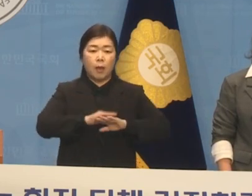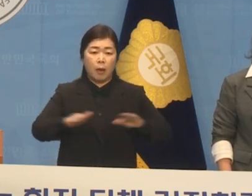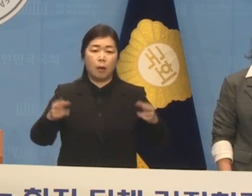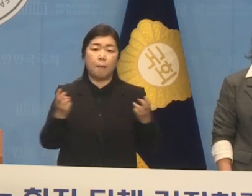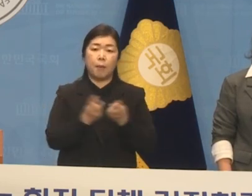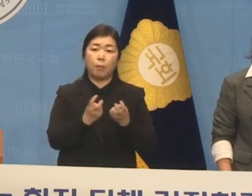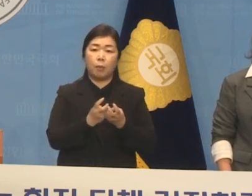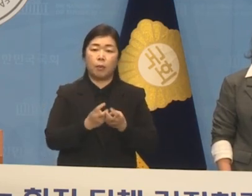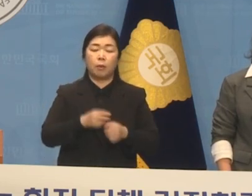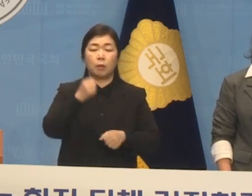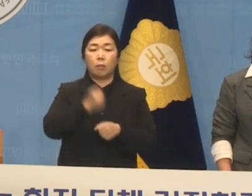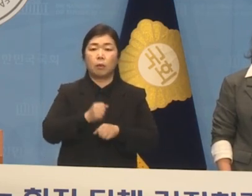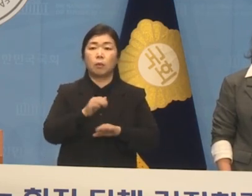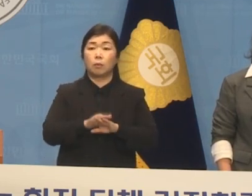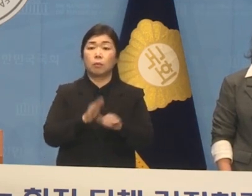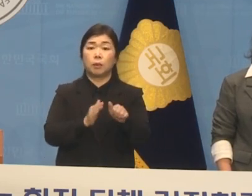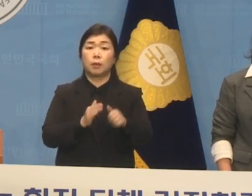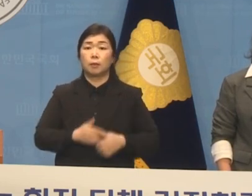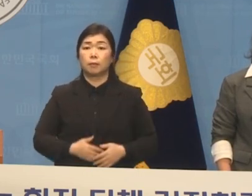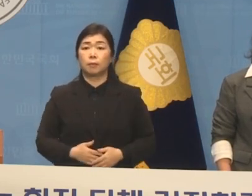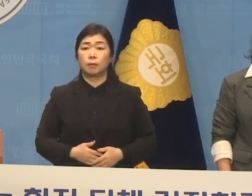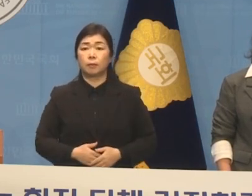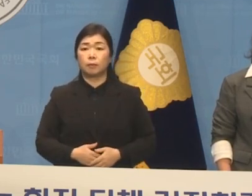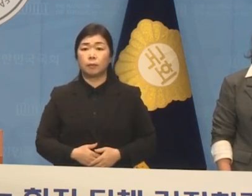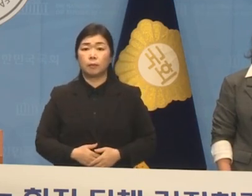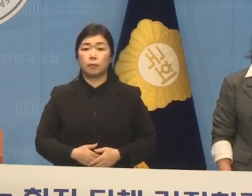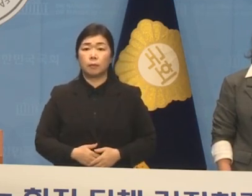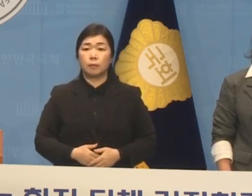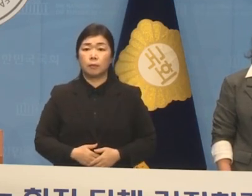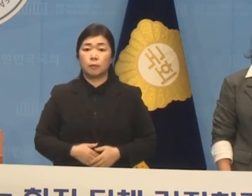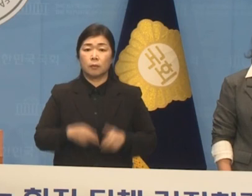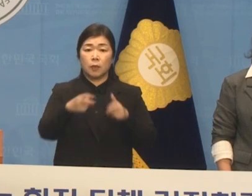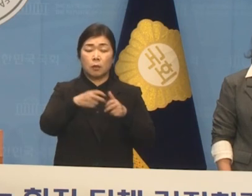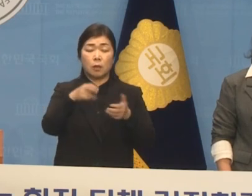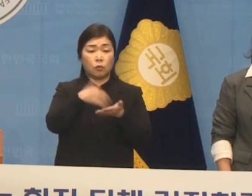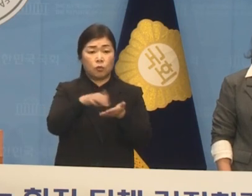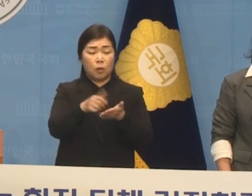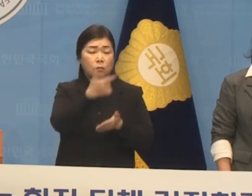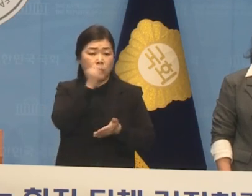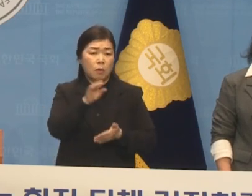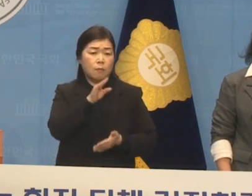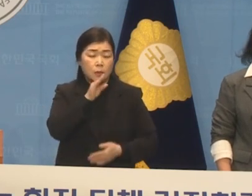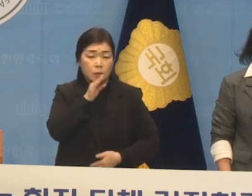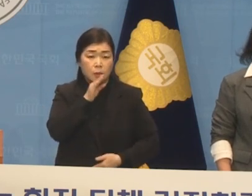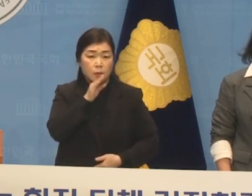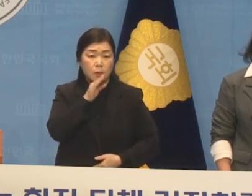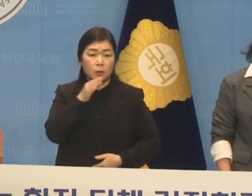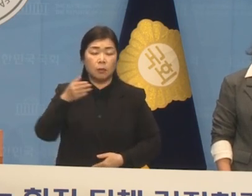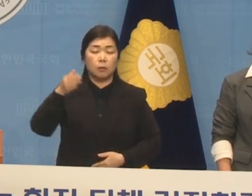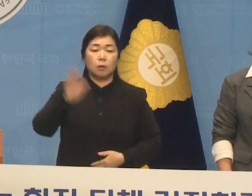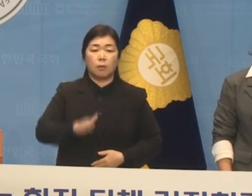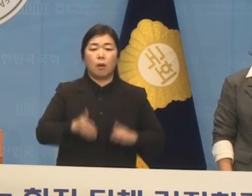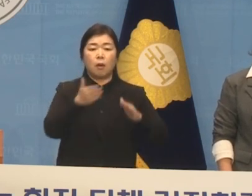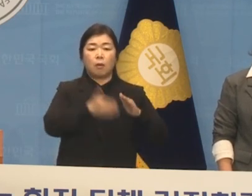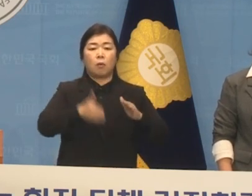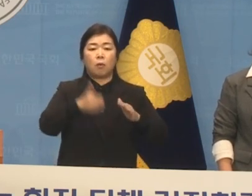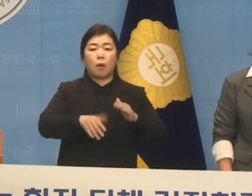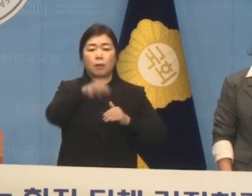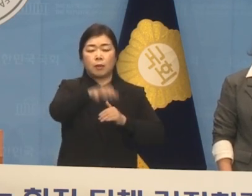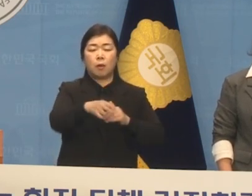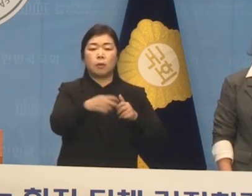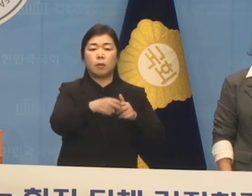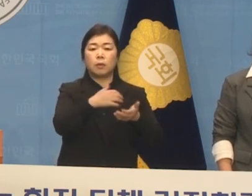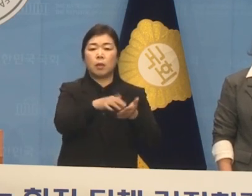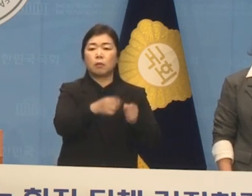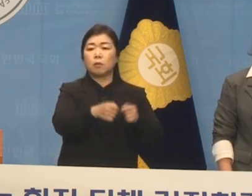해법을 마련해 주시기 바랍니다. 의사 수가 부족한 것은 분명하지만 공공지역의사